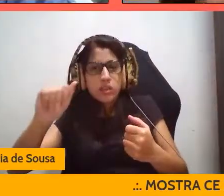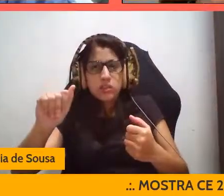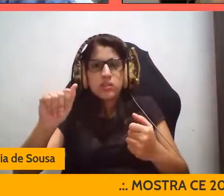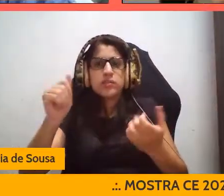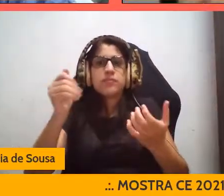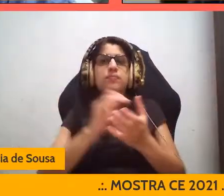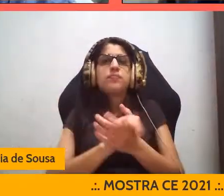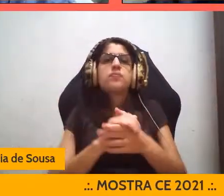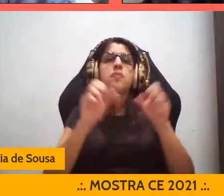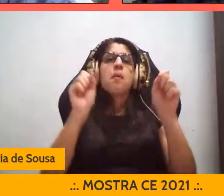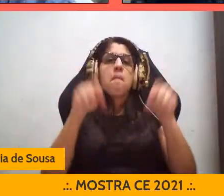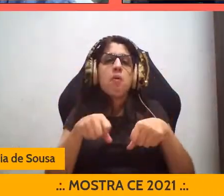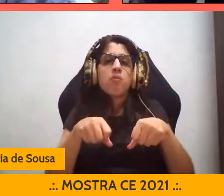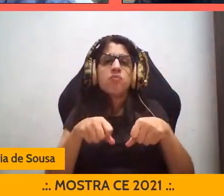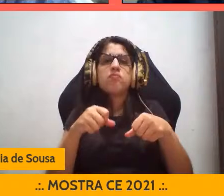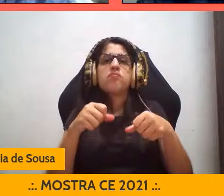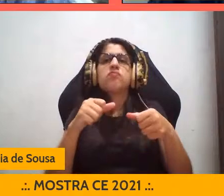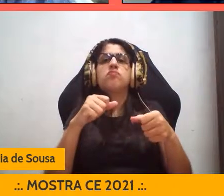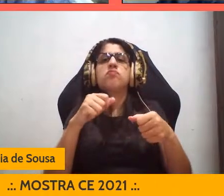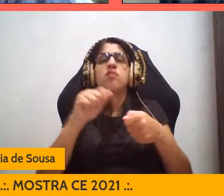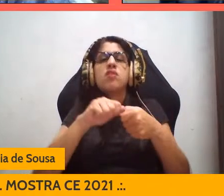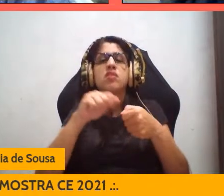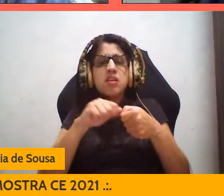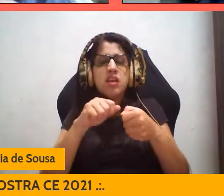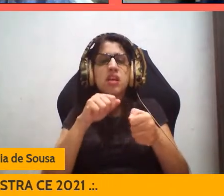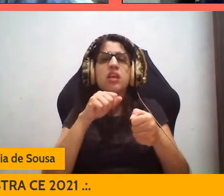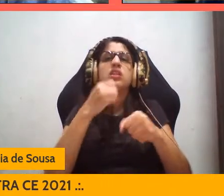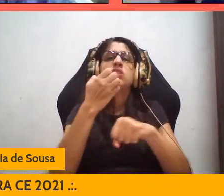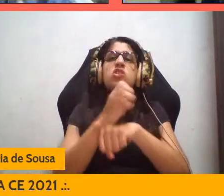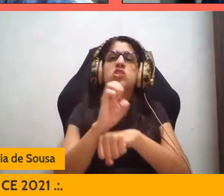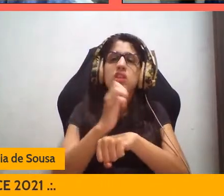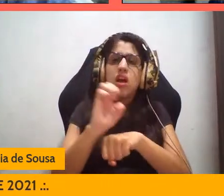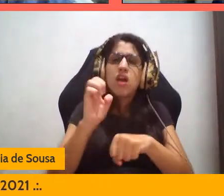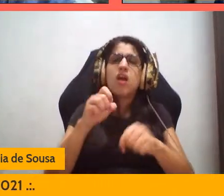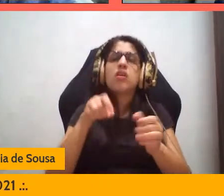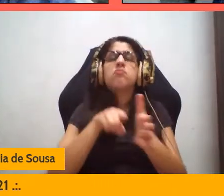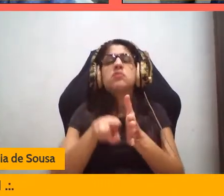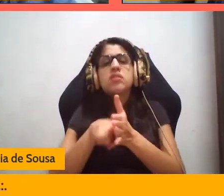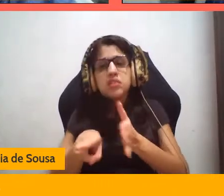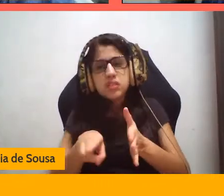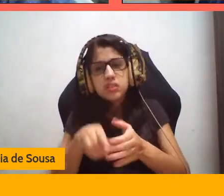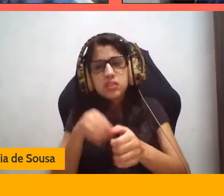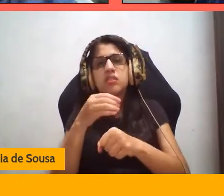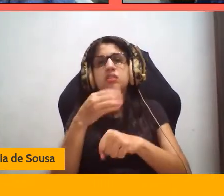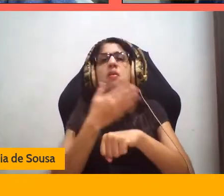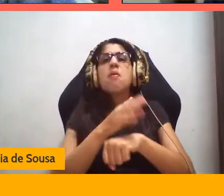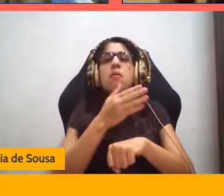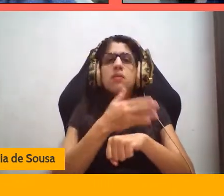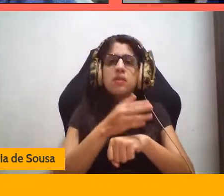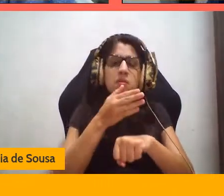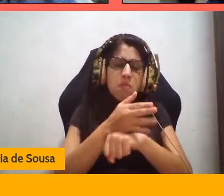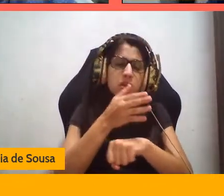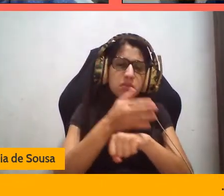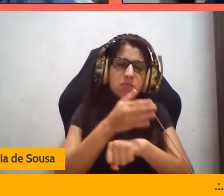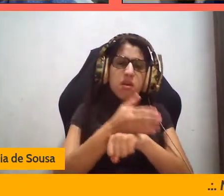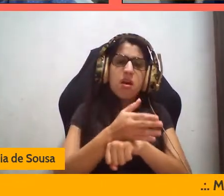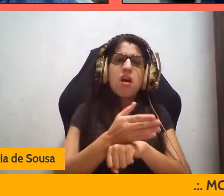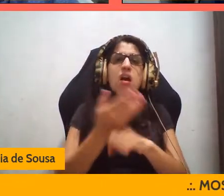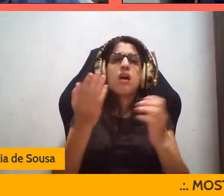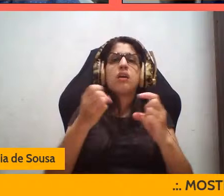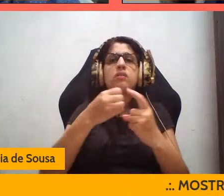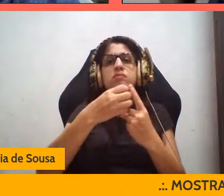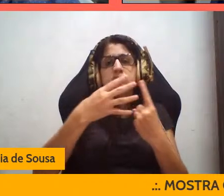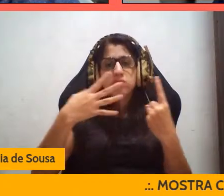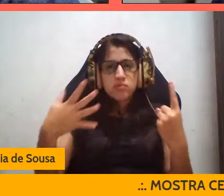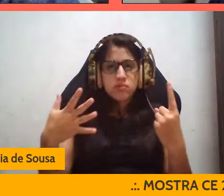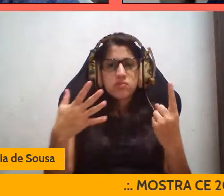estágio, poderem fazer pesquisa e participar em atividades de ensino. Seria, né, um